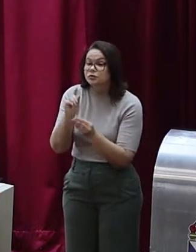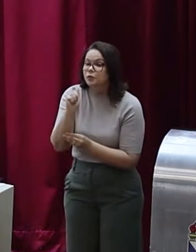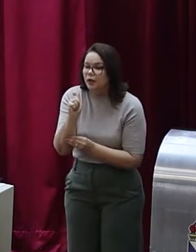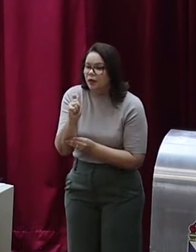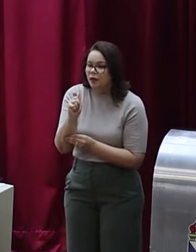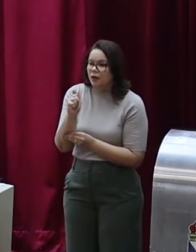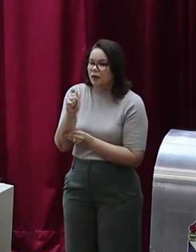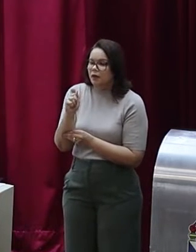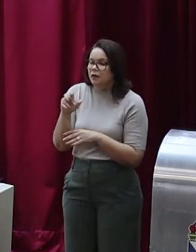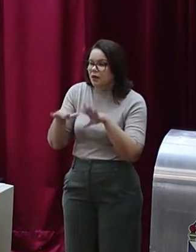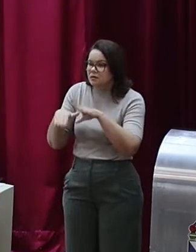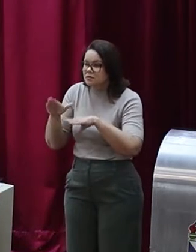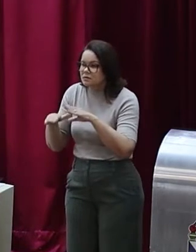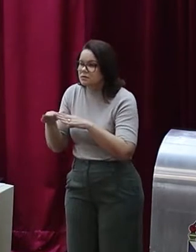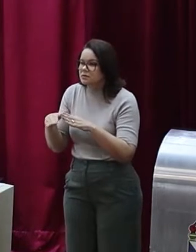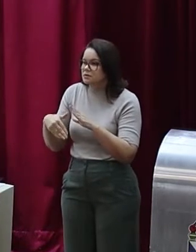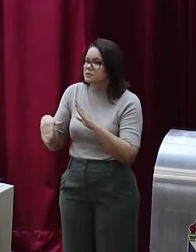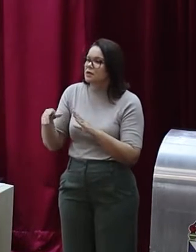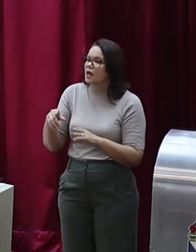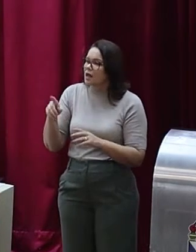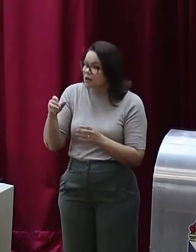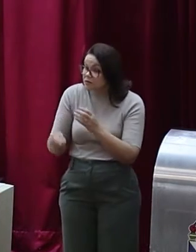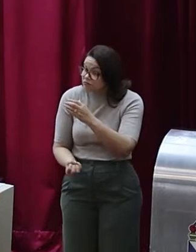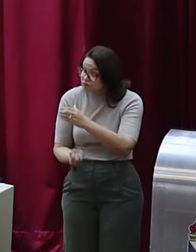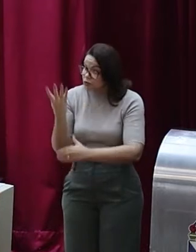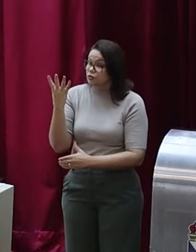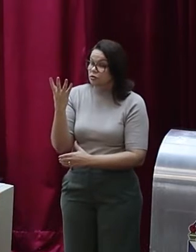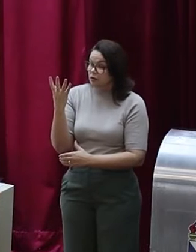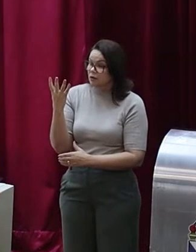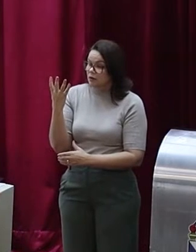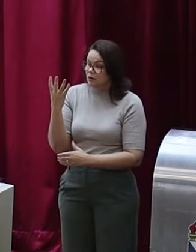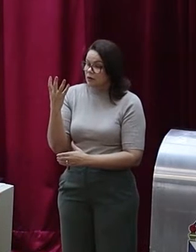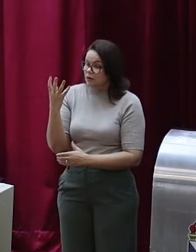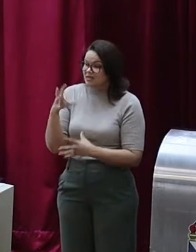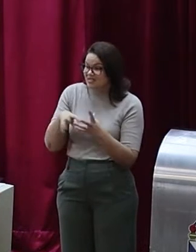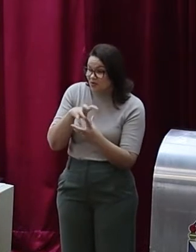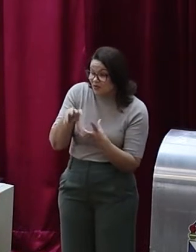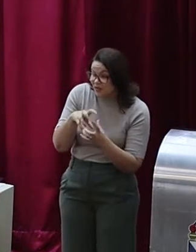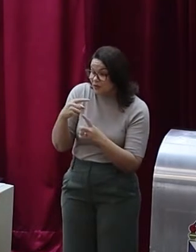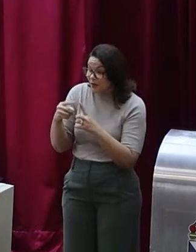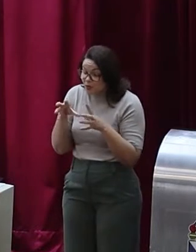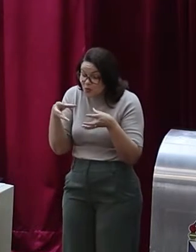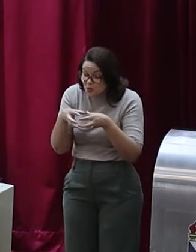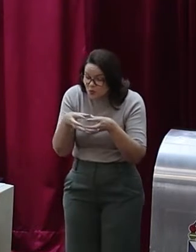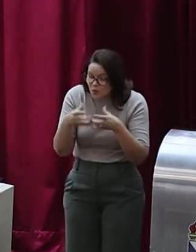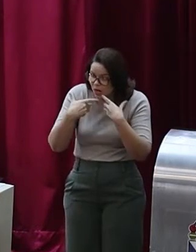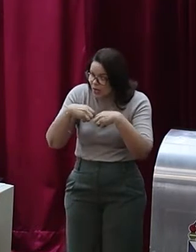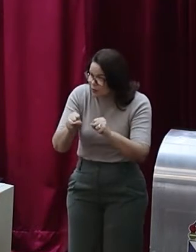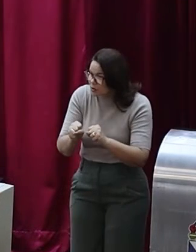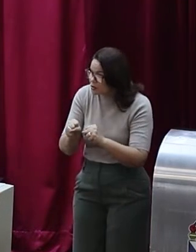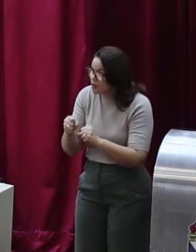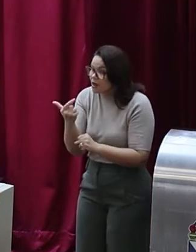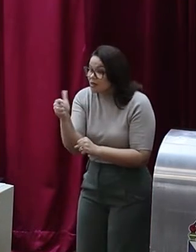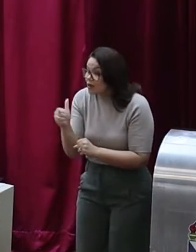são omissivos. Eles são propositadamente criados para que determinados grupos linguísticos não